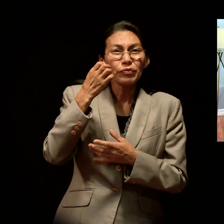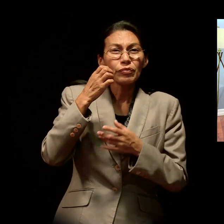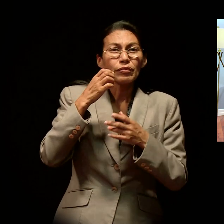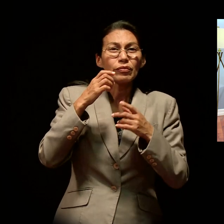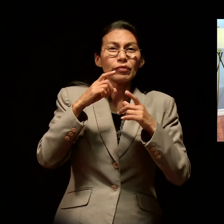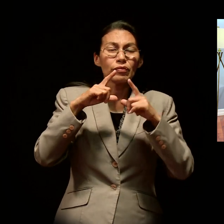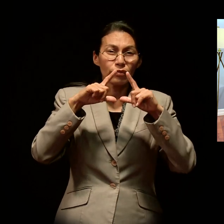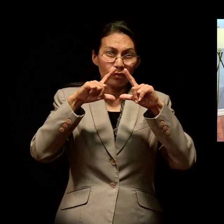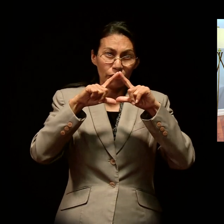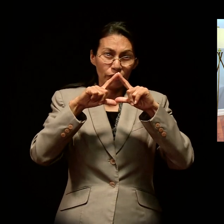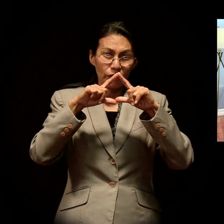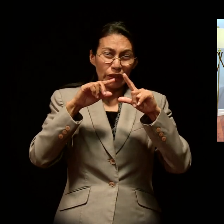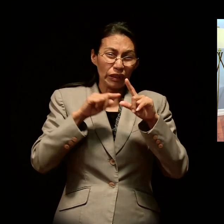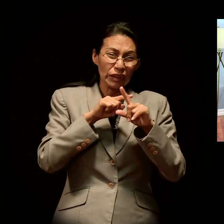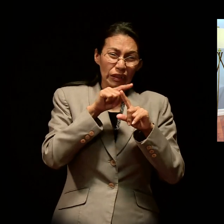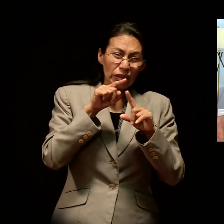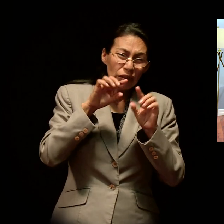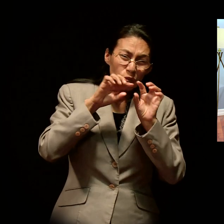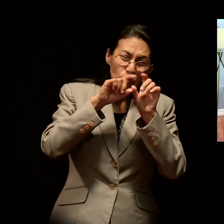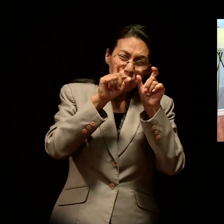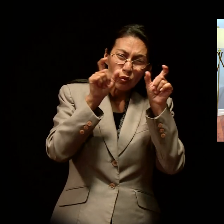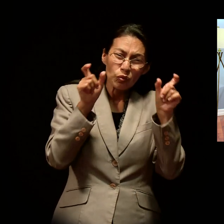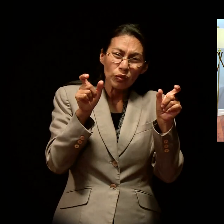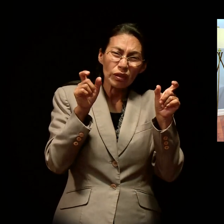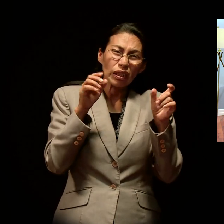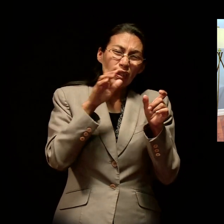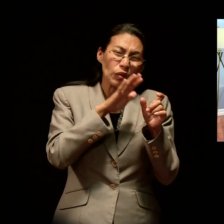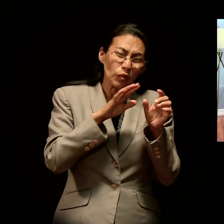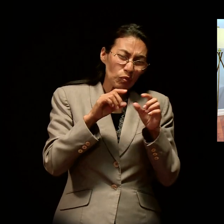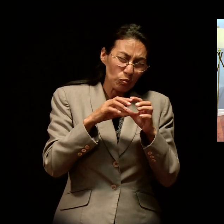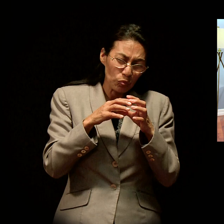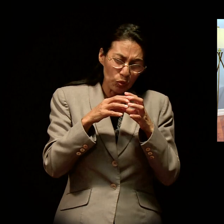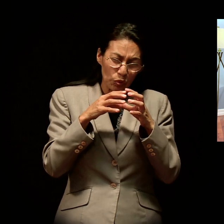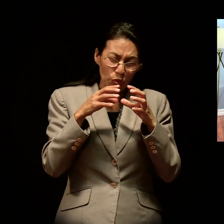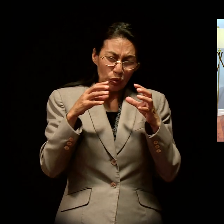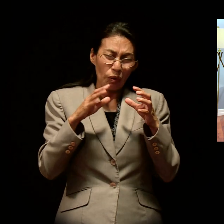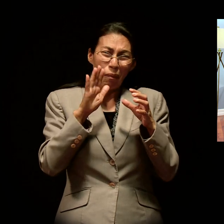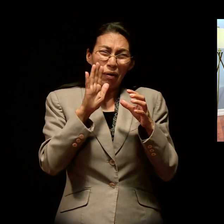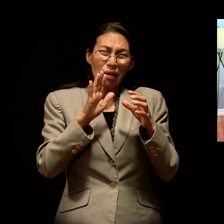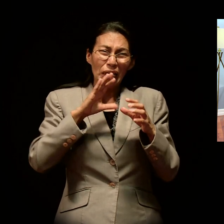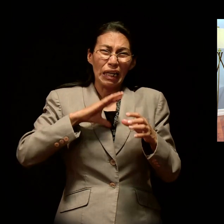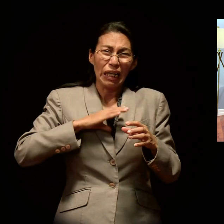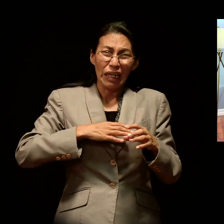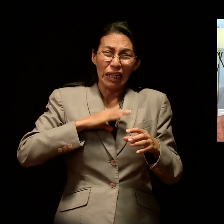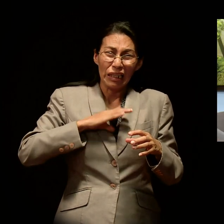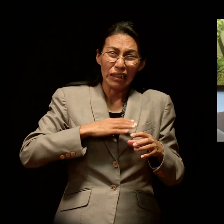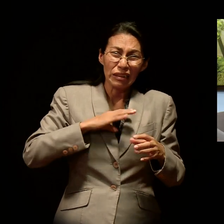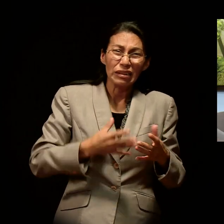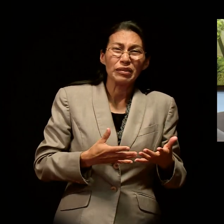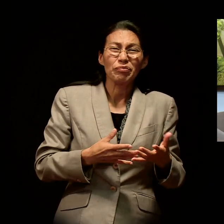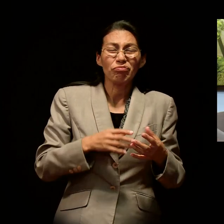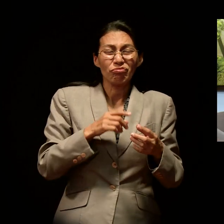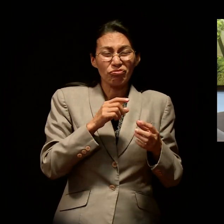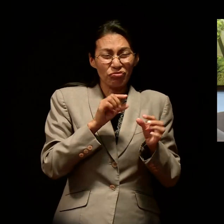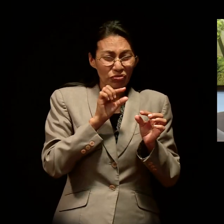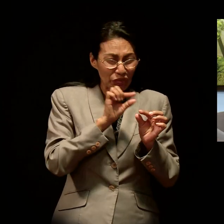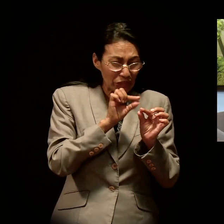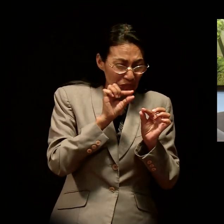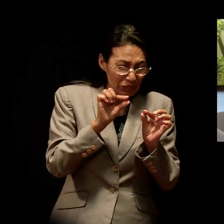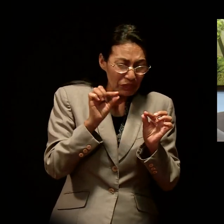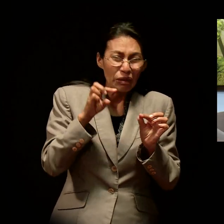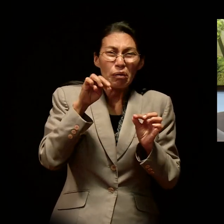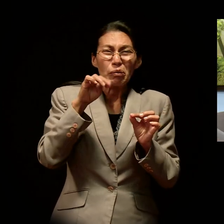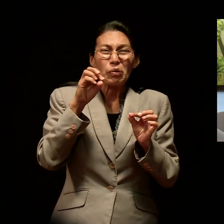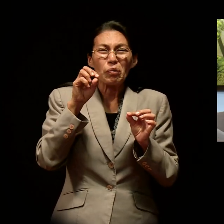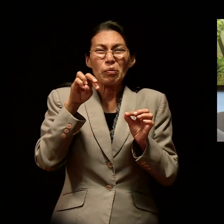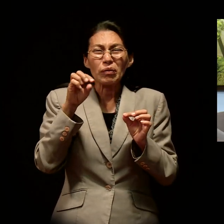un estudio de la matriz de la matriz Aparentemente el cuello uterino está muy crecido y parece que hay